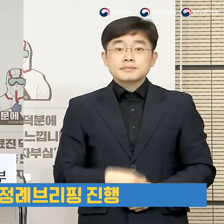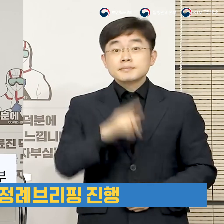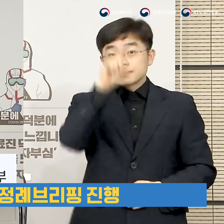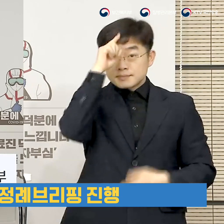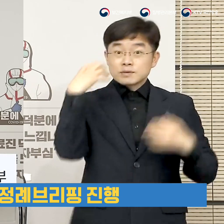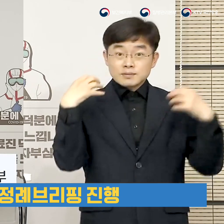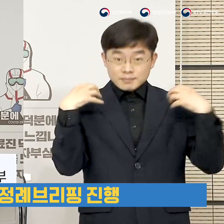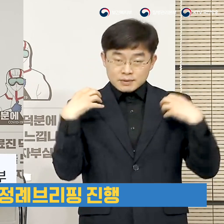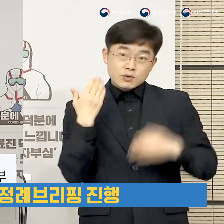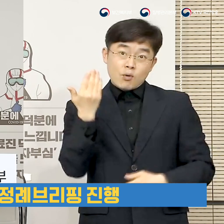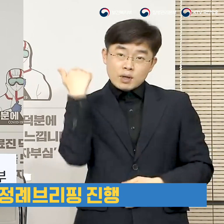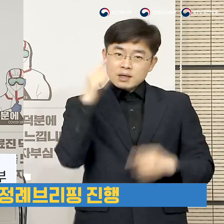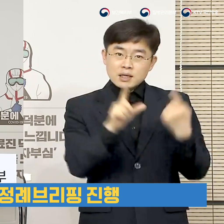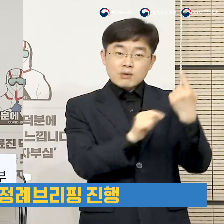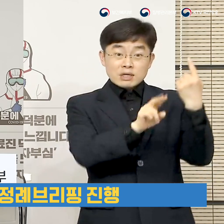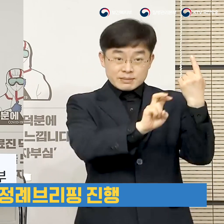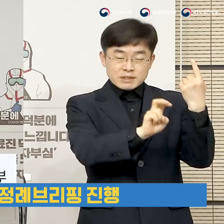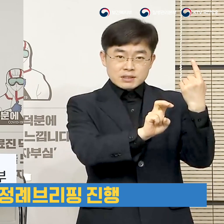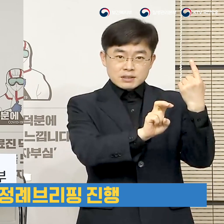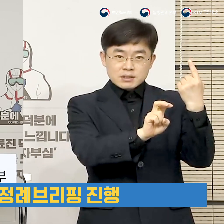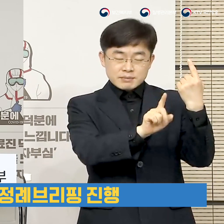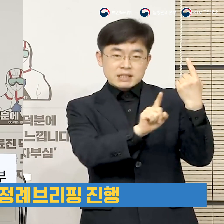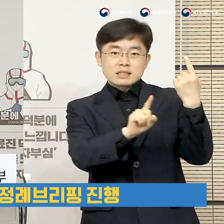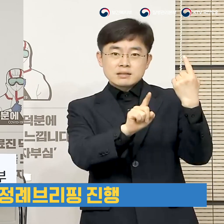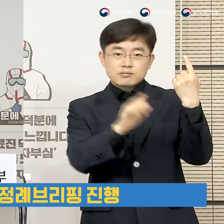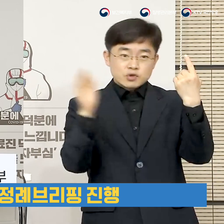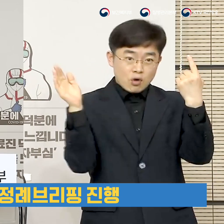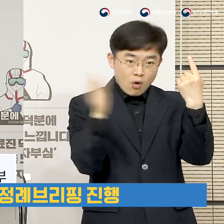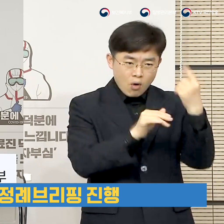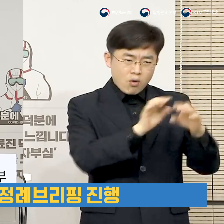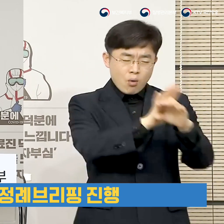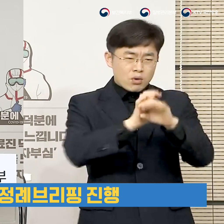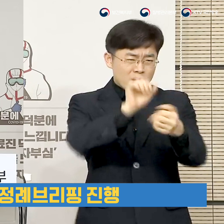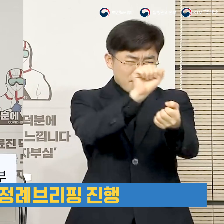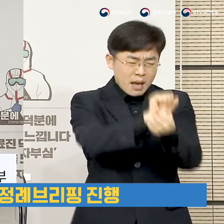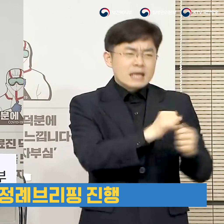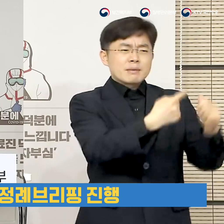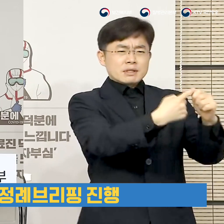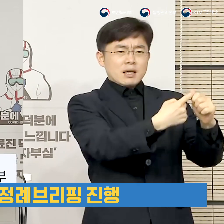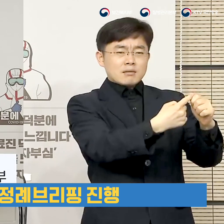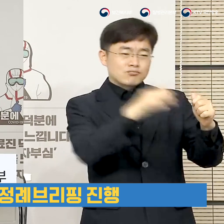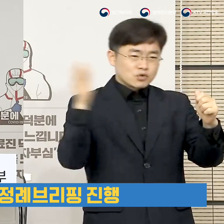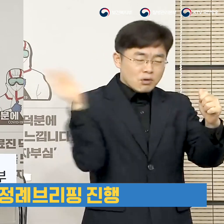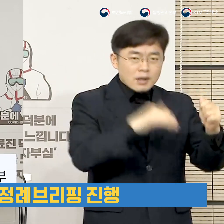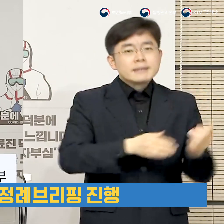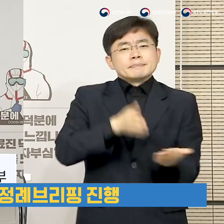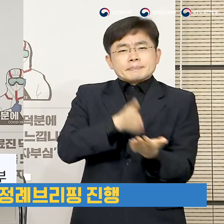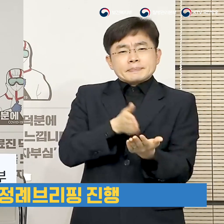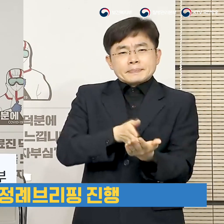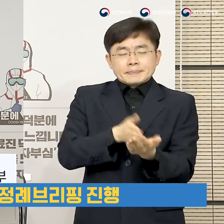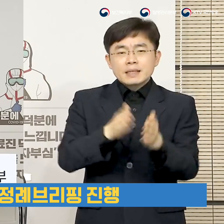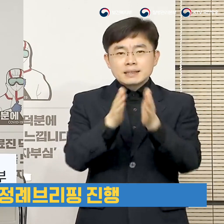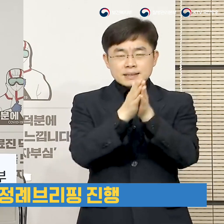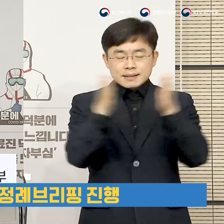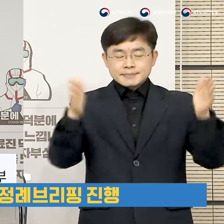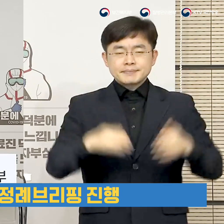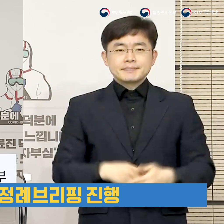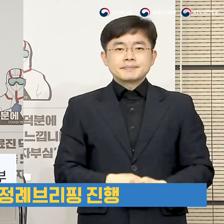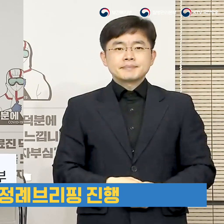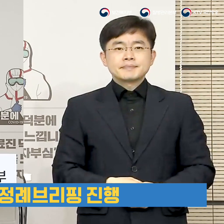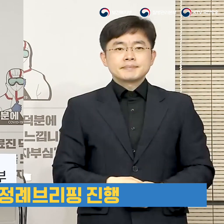정부는 지난 1월 20일 국내 첫 코로나19 환자 발생에 대한 브리핑을 시작한 바